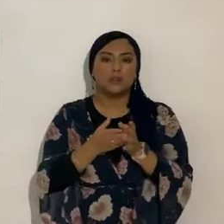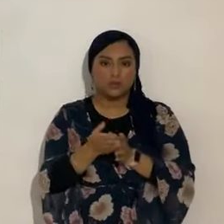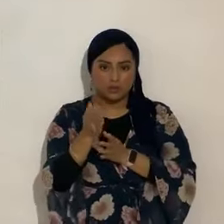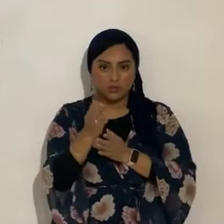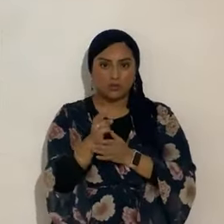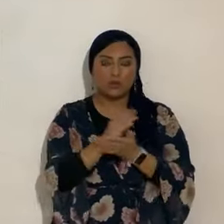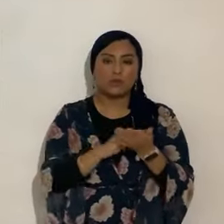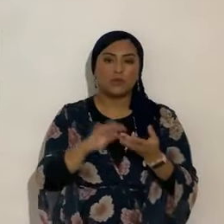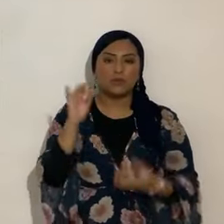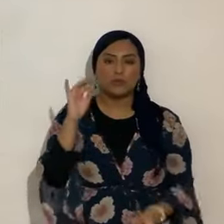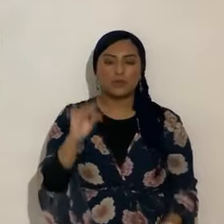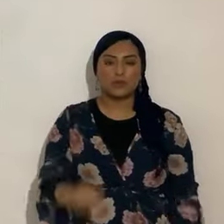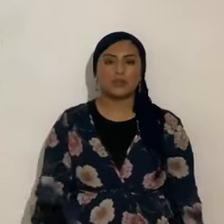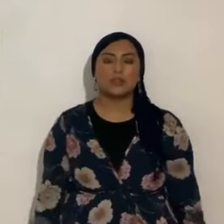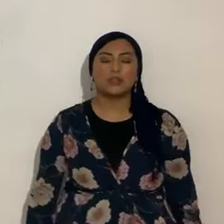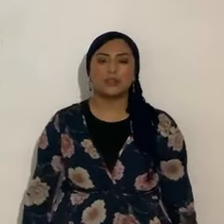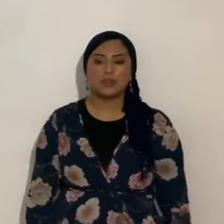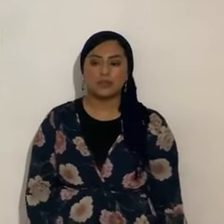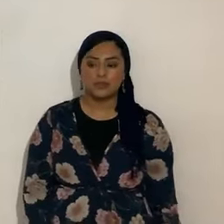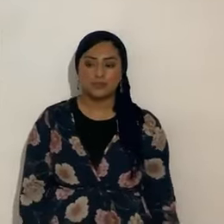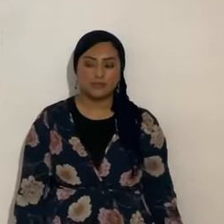del Ruach HaKodesh,